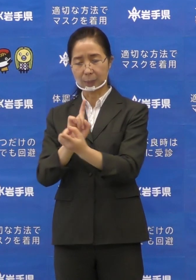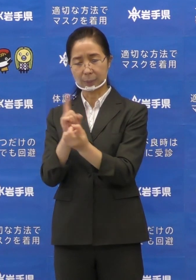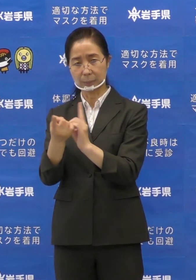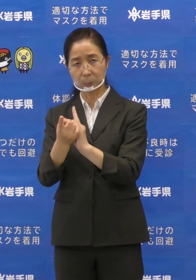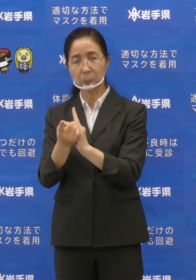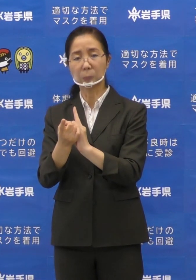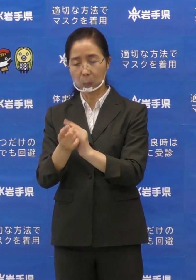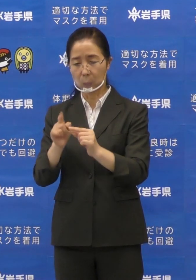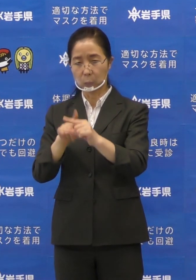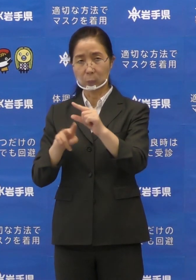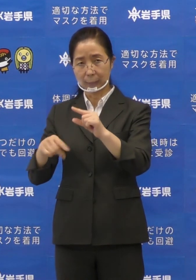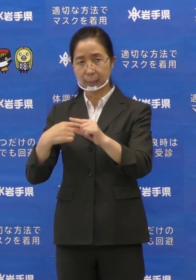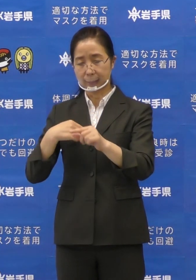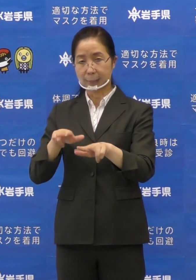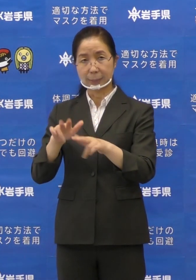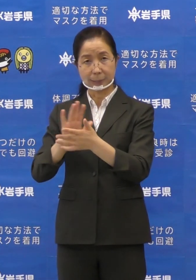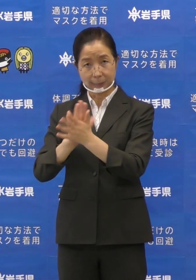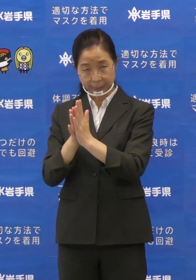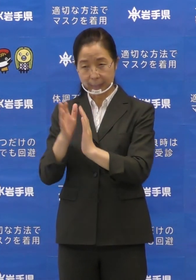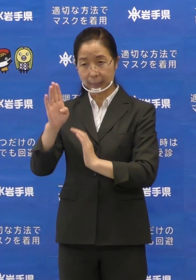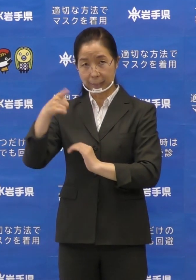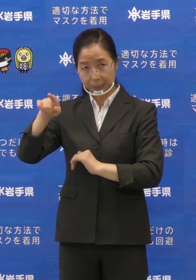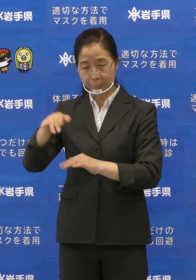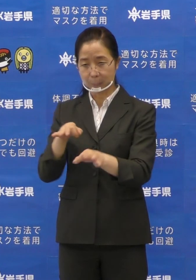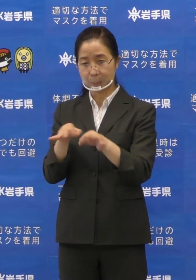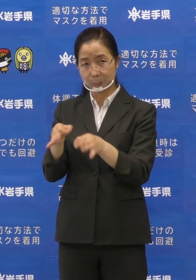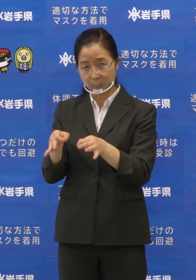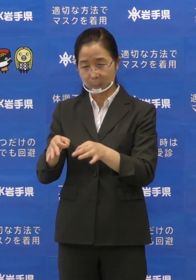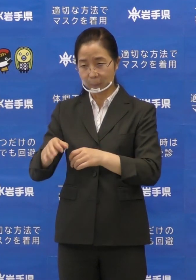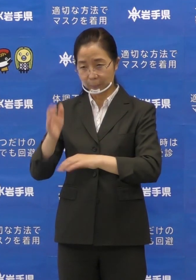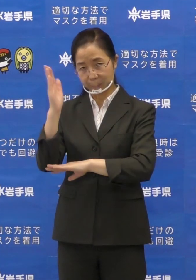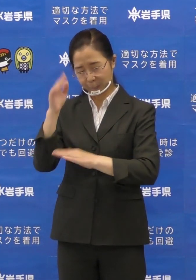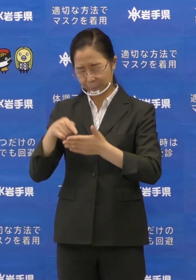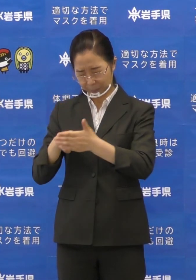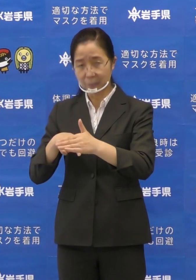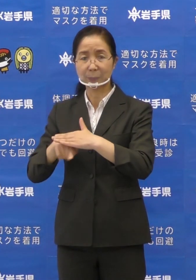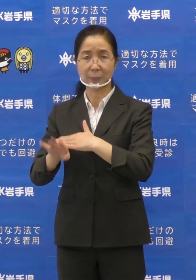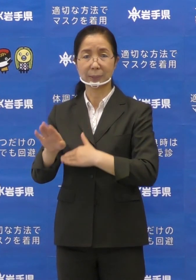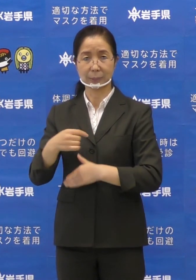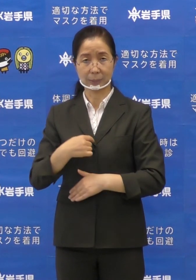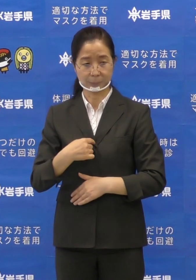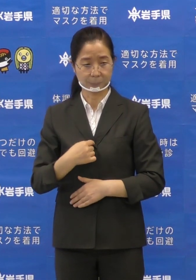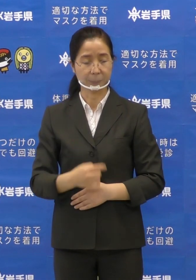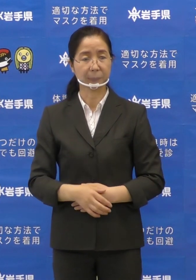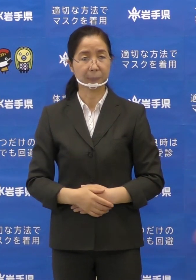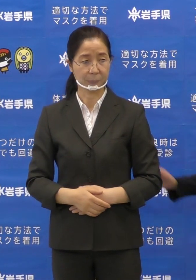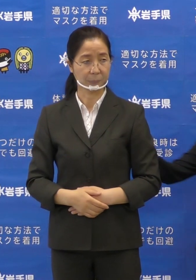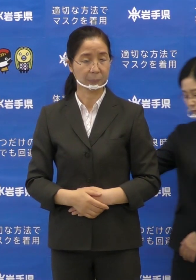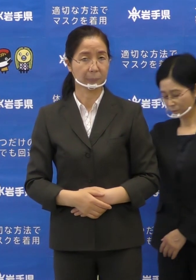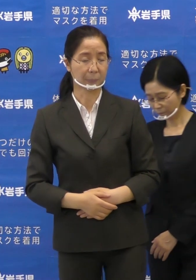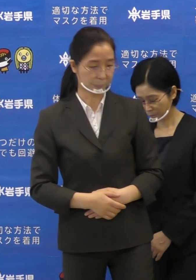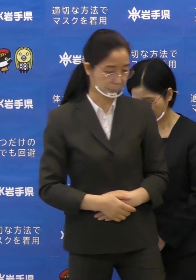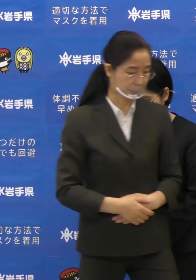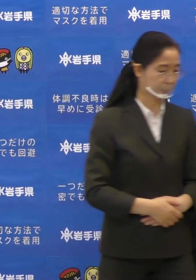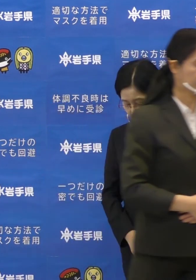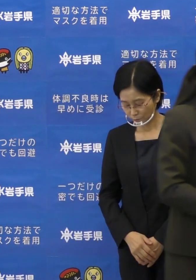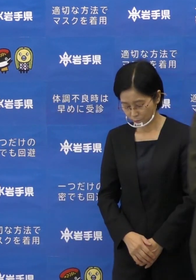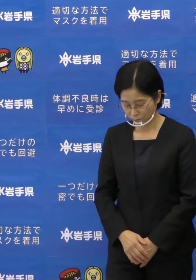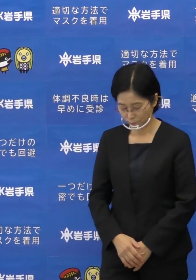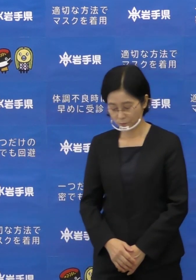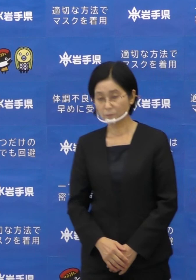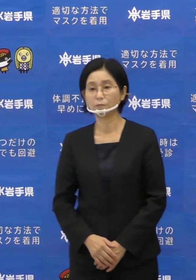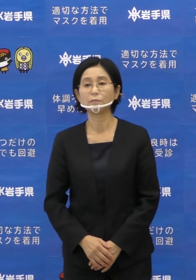を中心に県政の方に力を入れてまいります。 分かりました。そしてもう一点、まあ、もう一